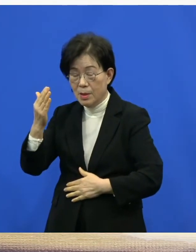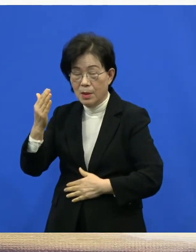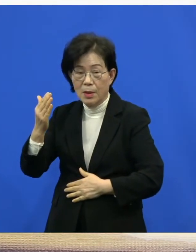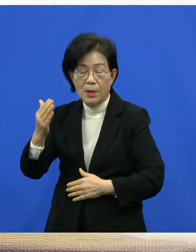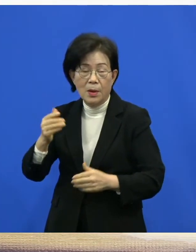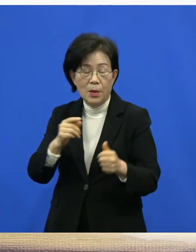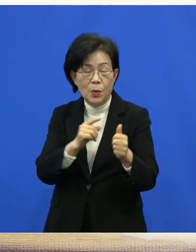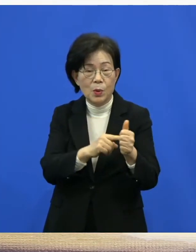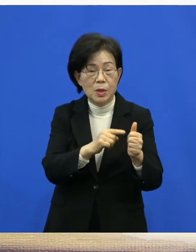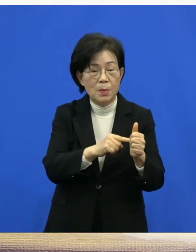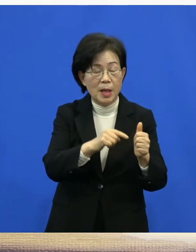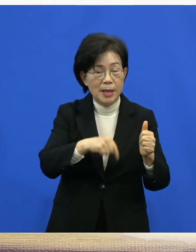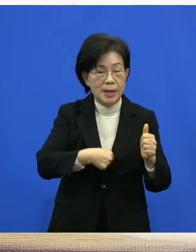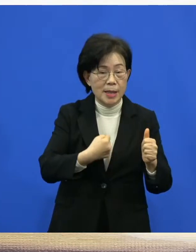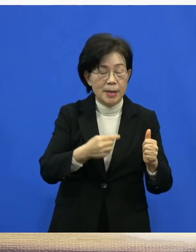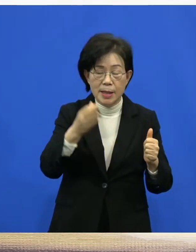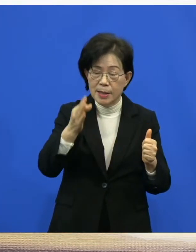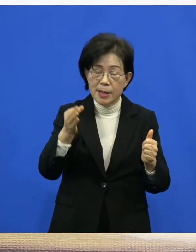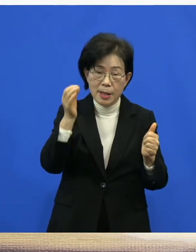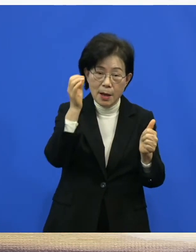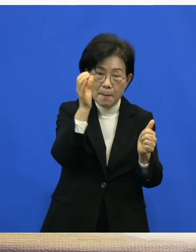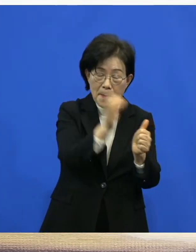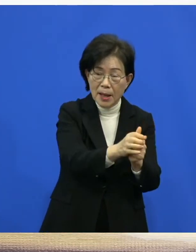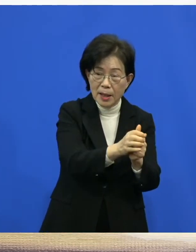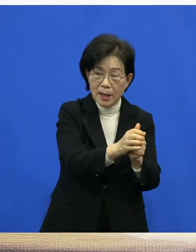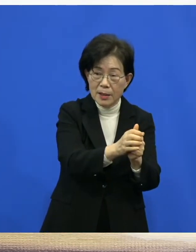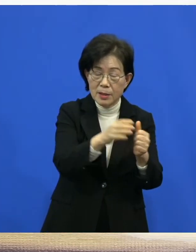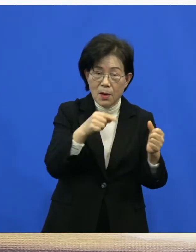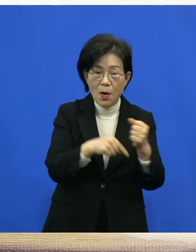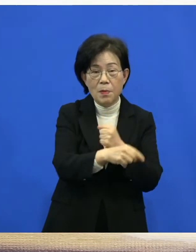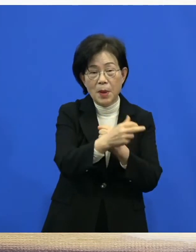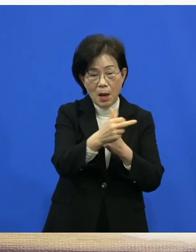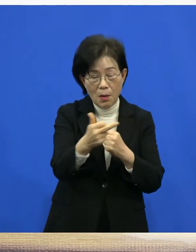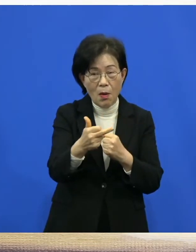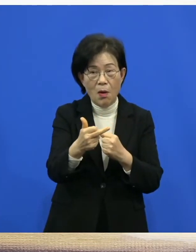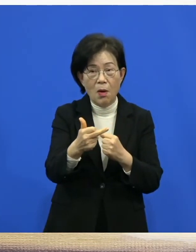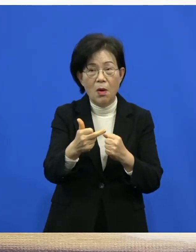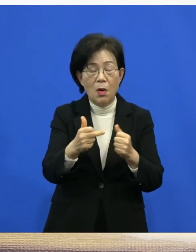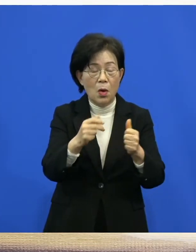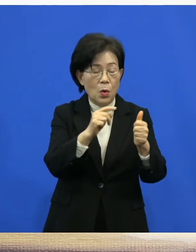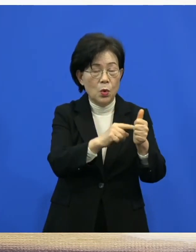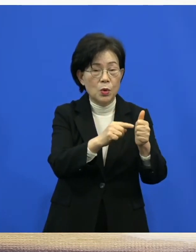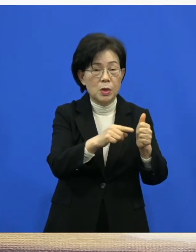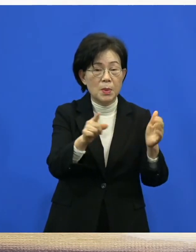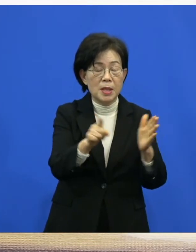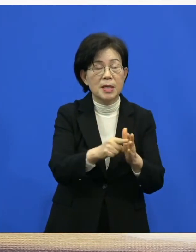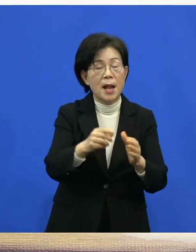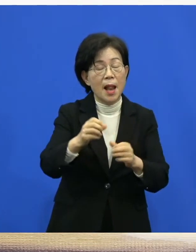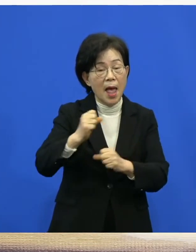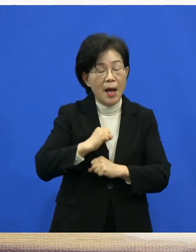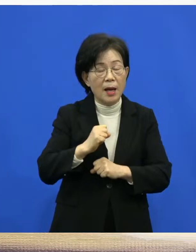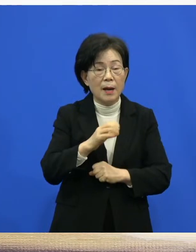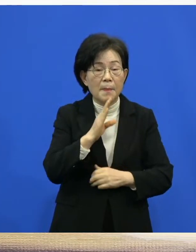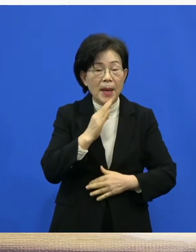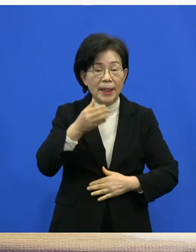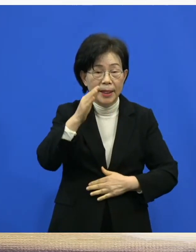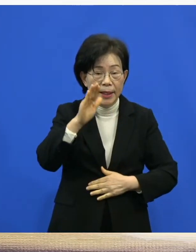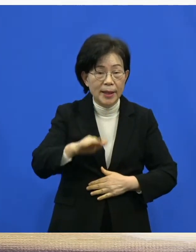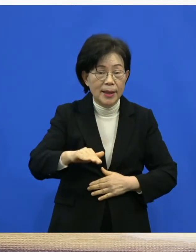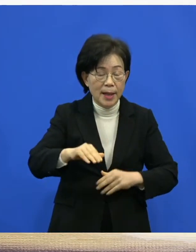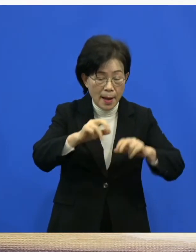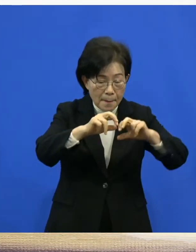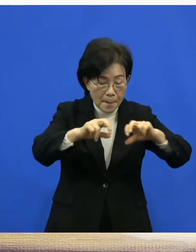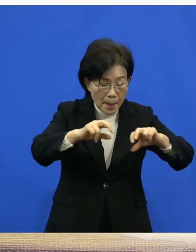여러분, 요셉에게 자신의 재산을 맡긴 것은 큰 의미가 있습니다. 그거는 요셉을 신뢰한 게 맞아요. 그러나 더 거슬러 가면 요셉이